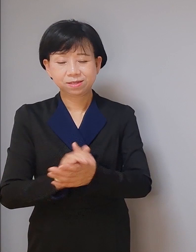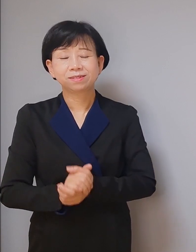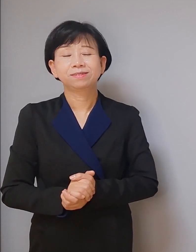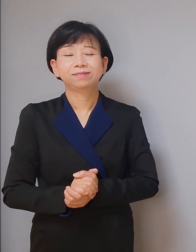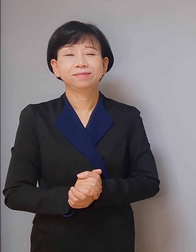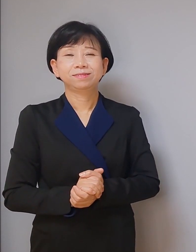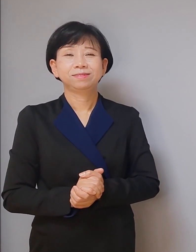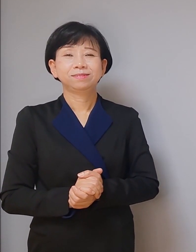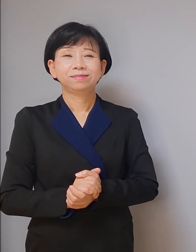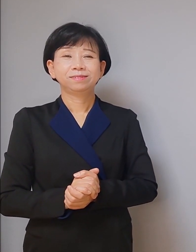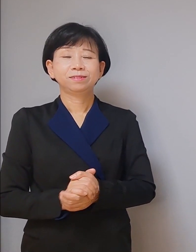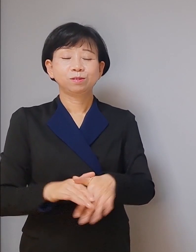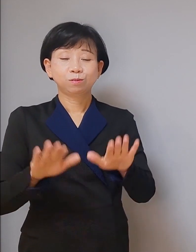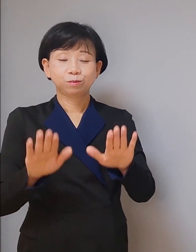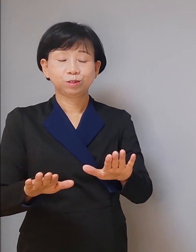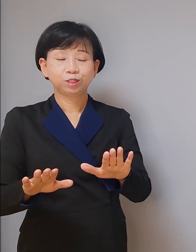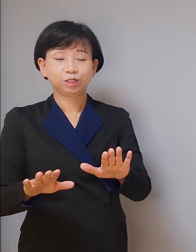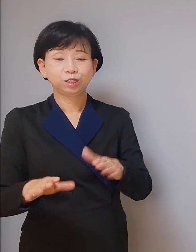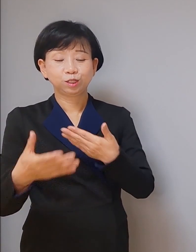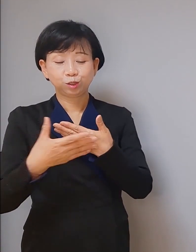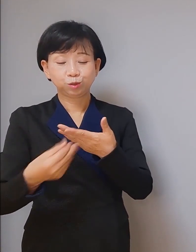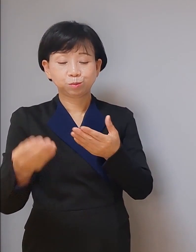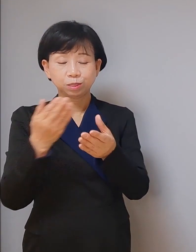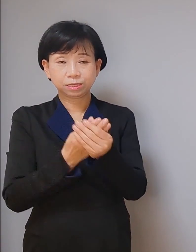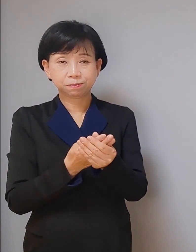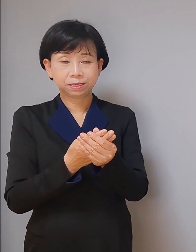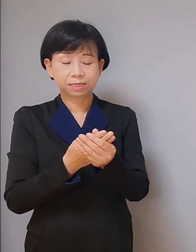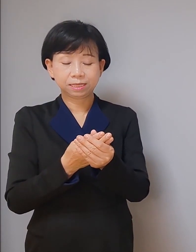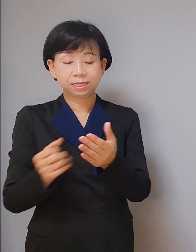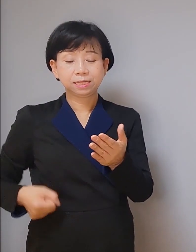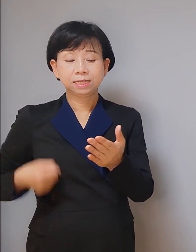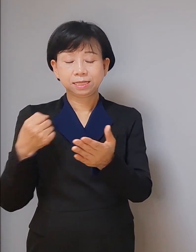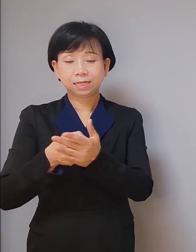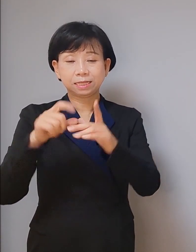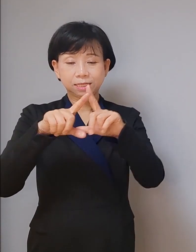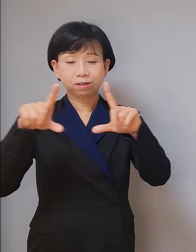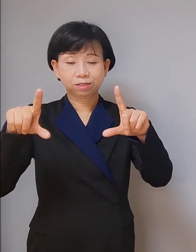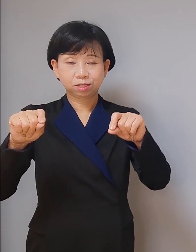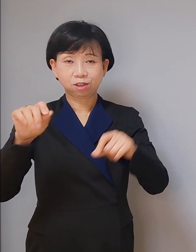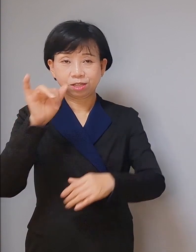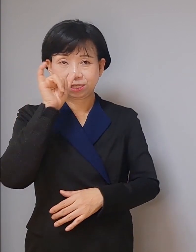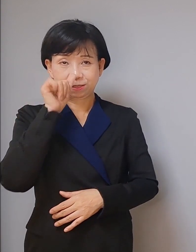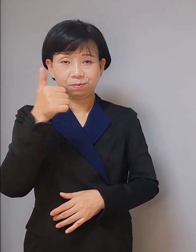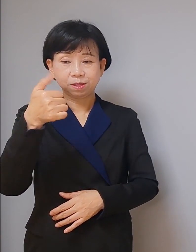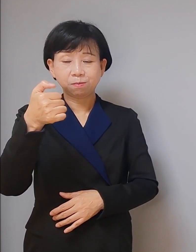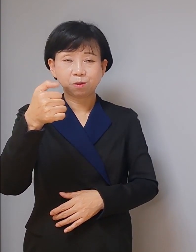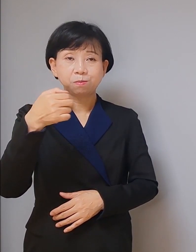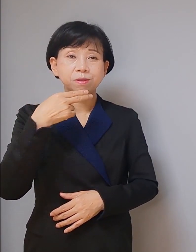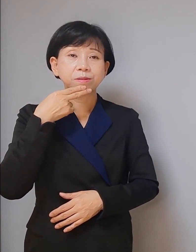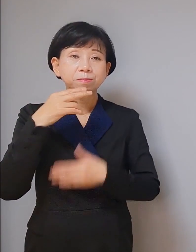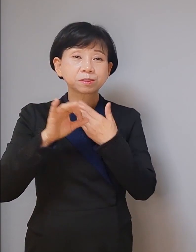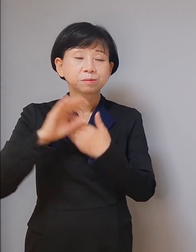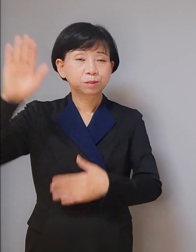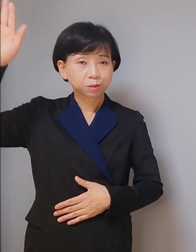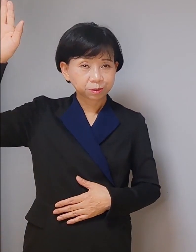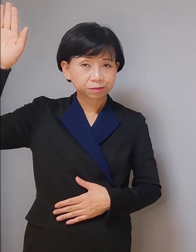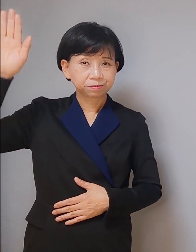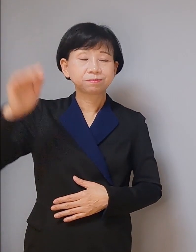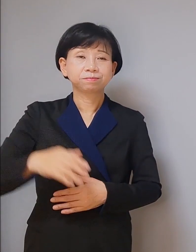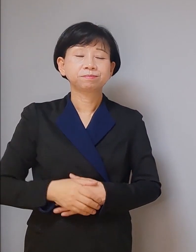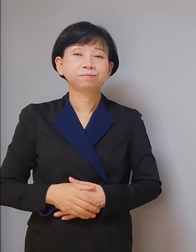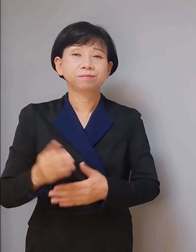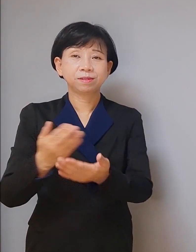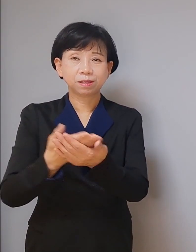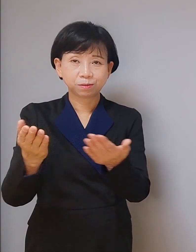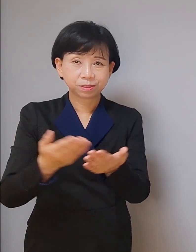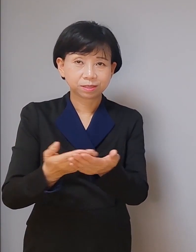아멘. 오늘 주보에 삽입되어져 있었던 작정서가 있습니다. 혹시 볼펜이 없는 분들은 손을 들어주시면